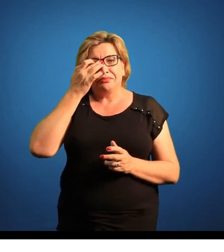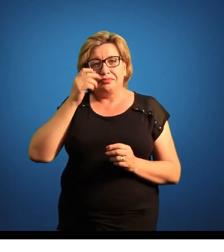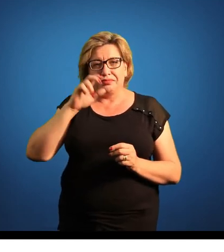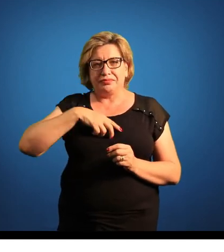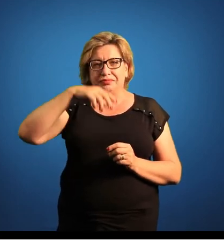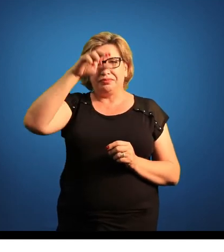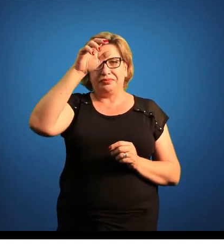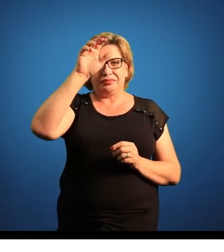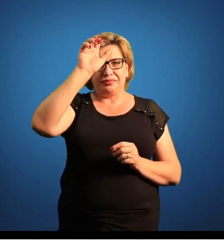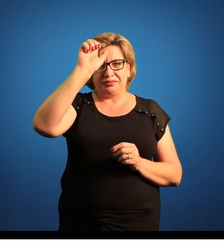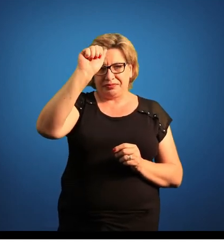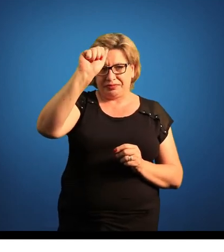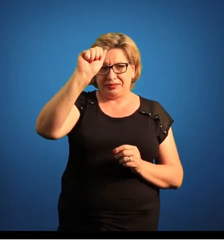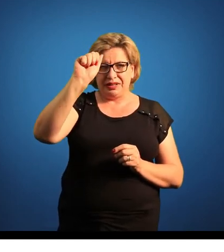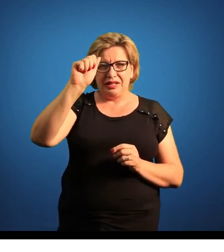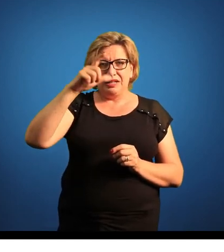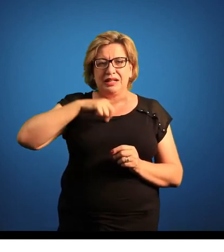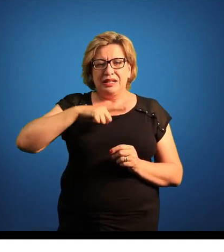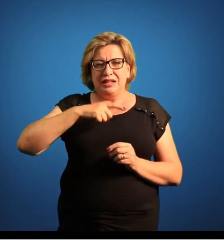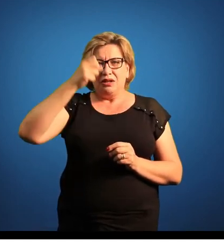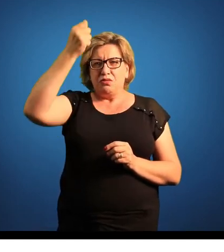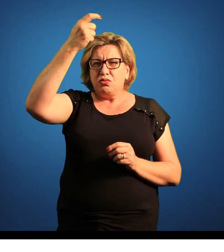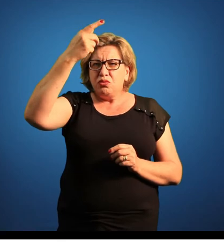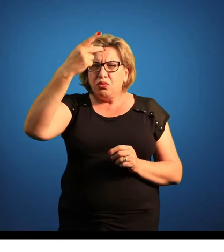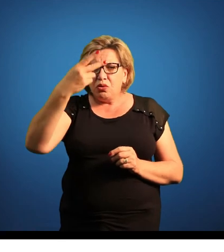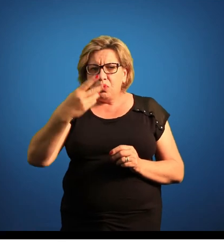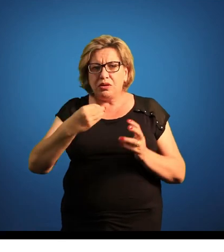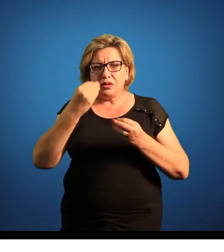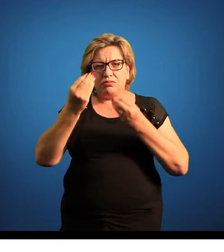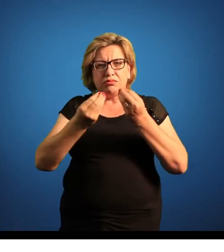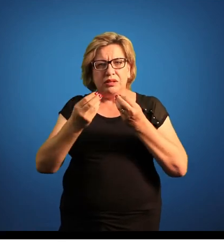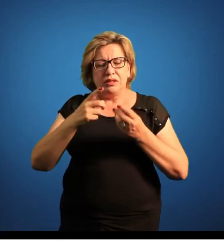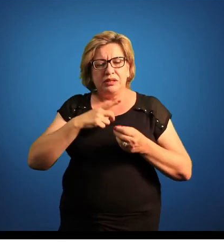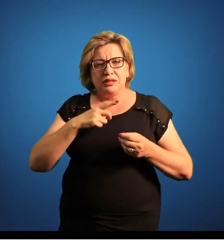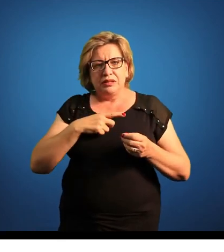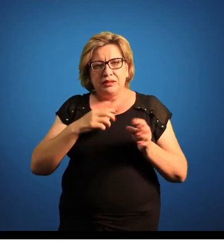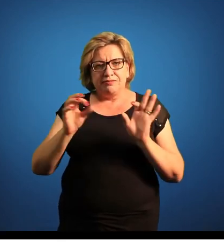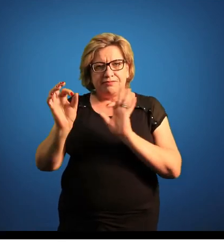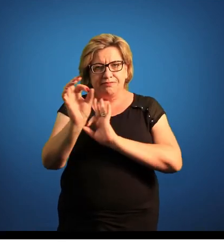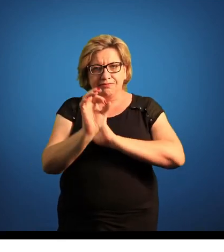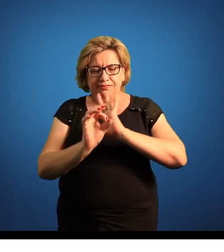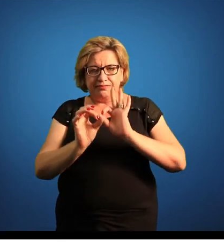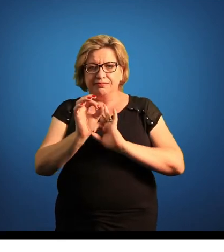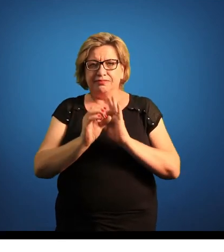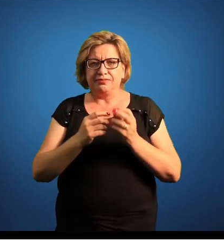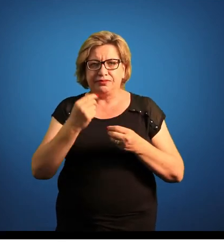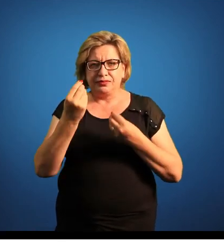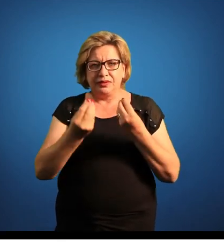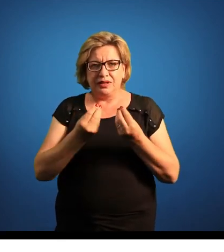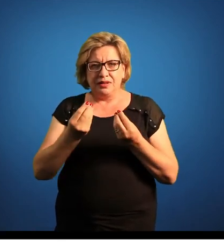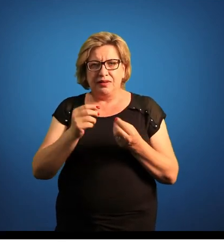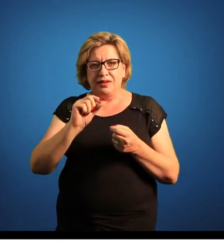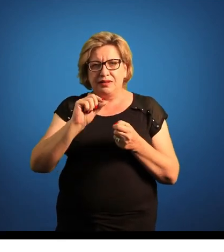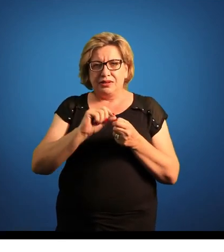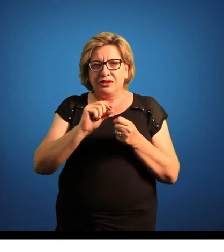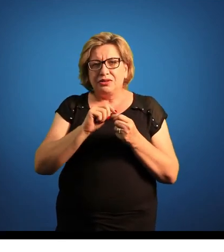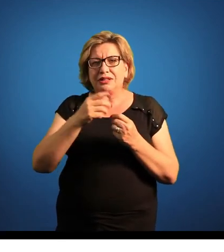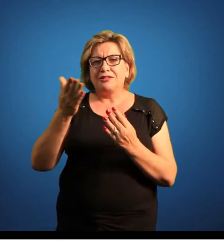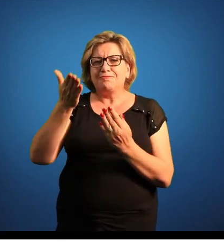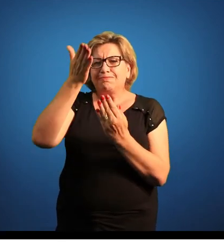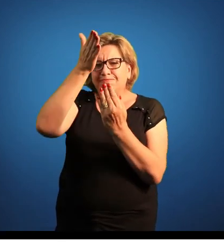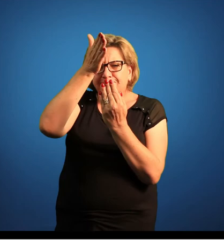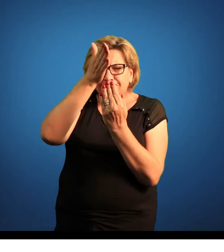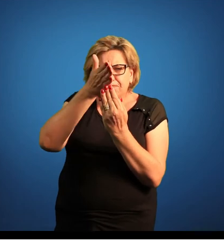na letra A, eu tenho uma série de dados e é muito comum, que a gente às vezes é levado para isso, falar: o que é mediana? É o número que está no